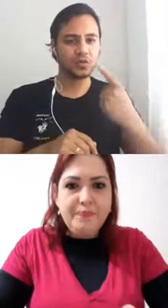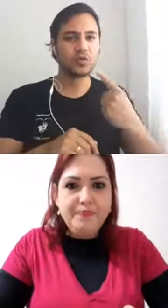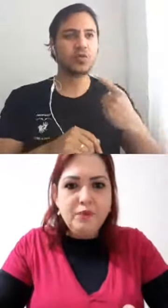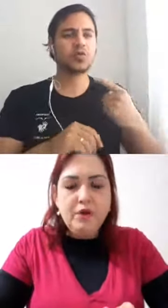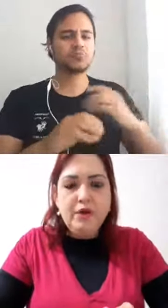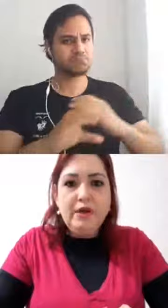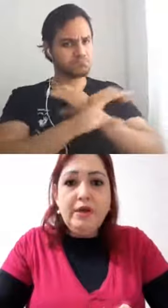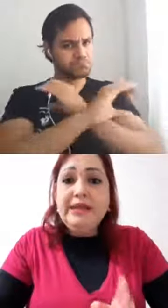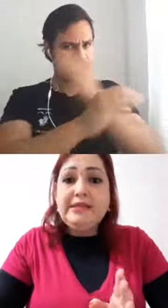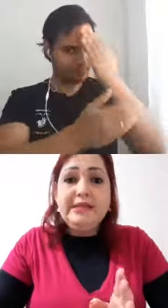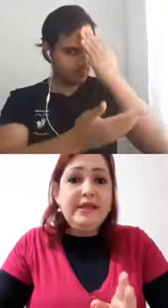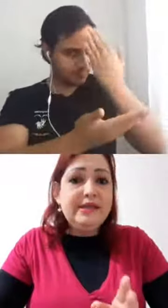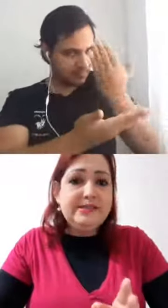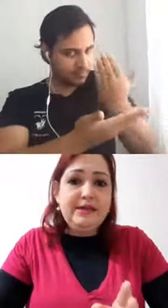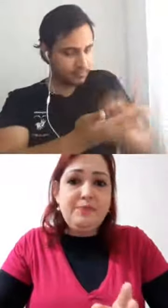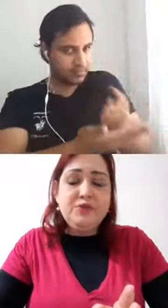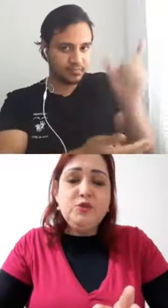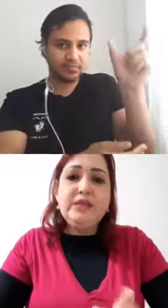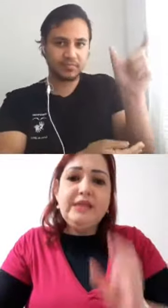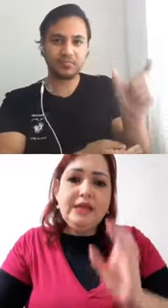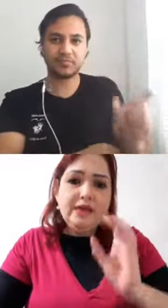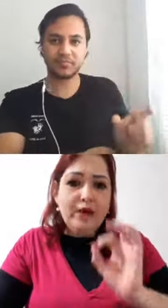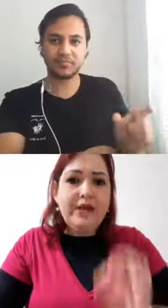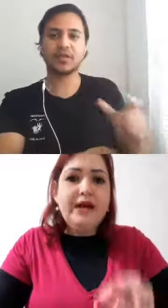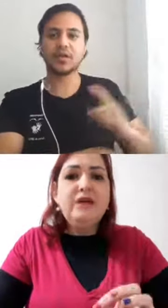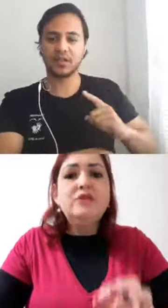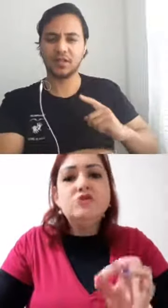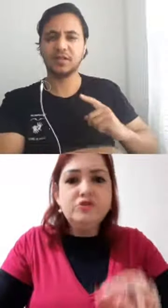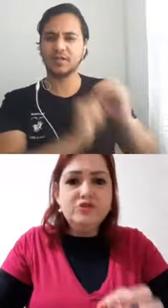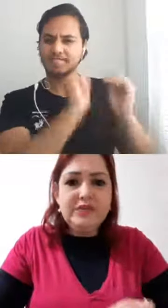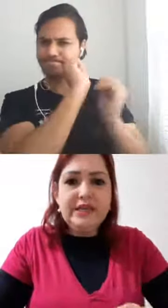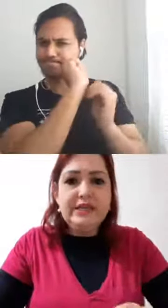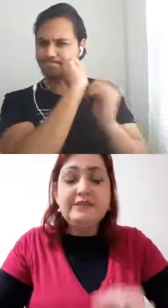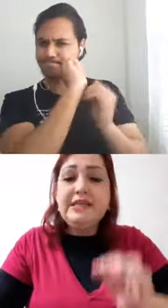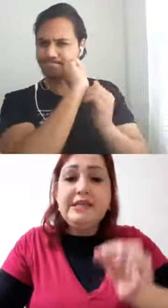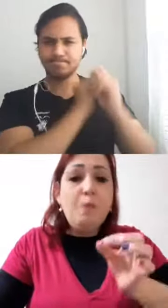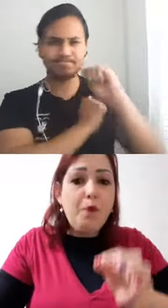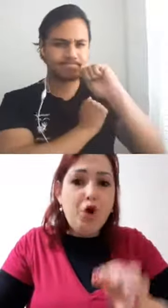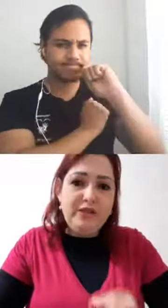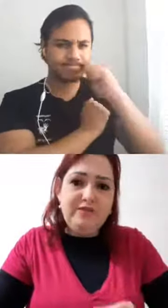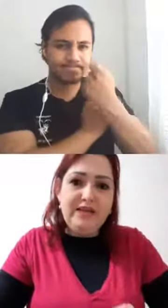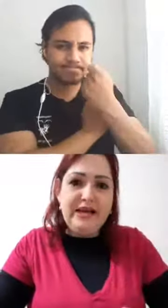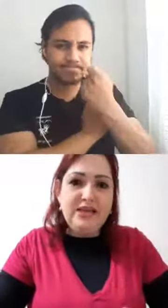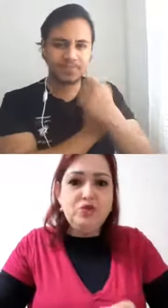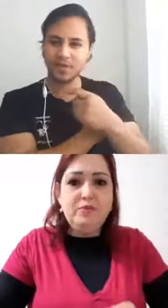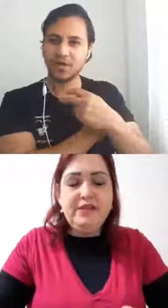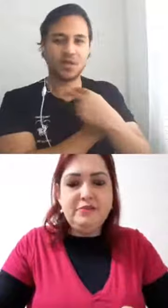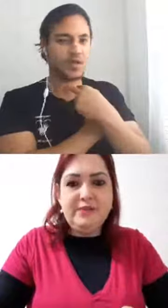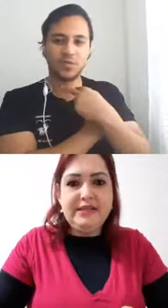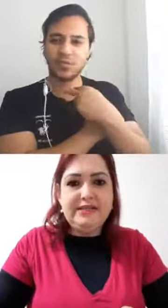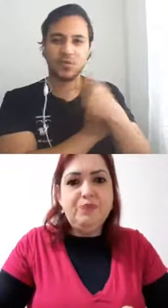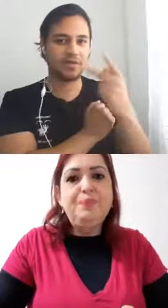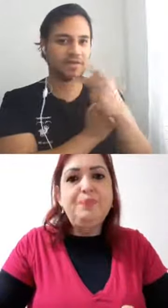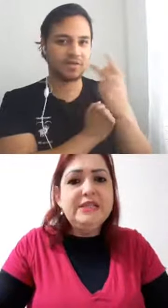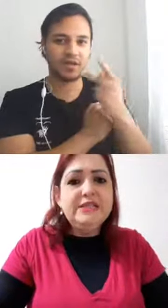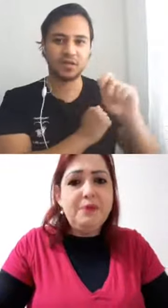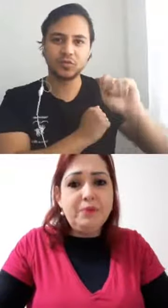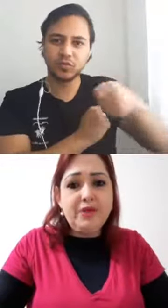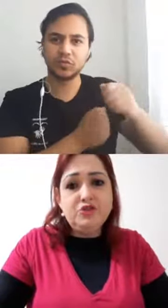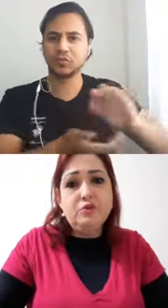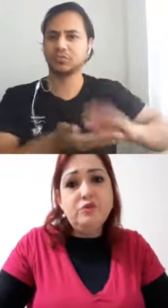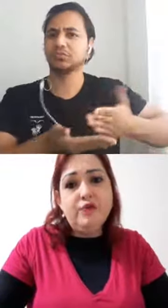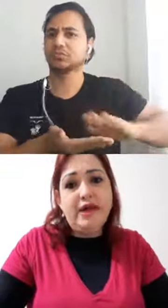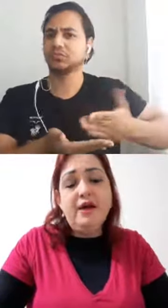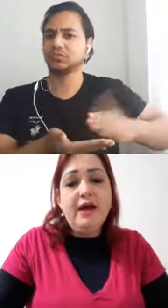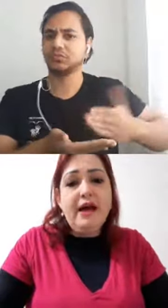confiar, ele tem que ser a pessoa que tem que guardar todos os segredos, ele não pode falar sobre a interpretação,